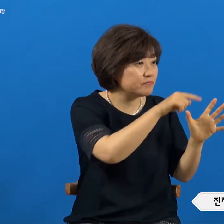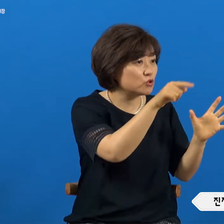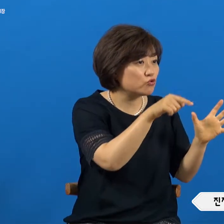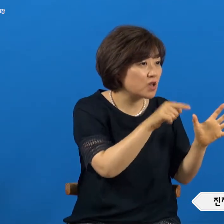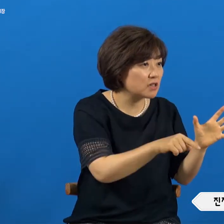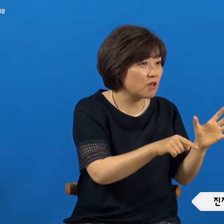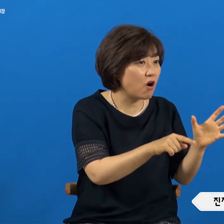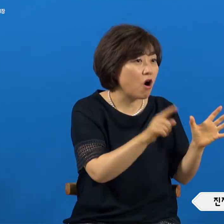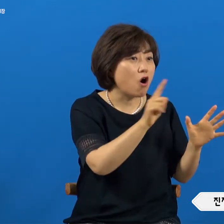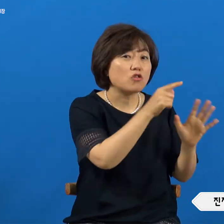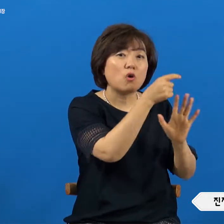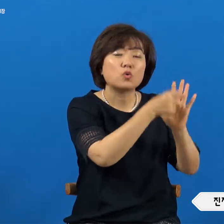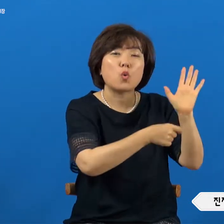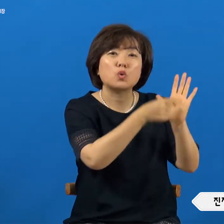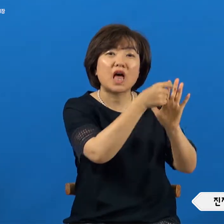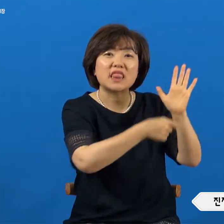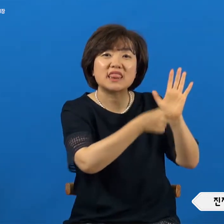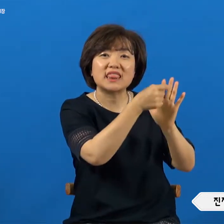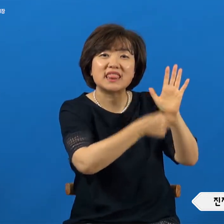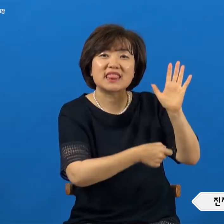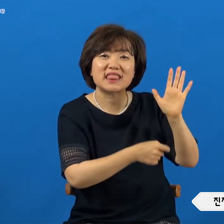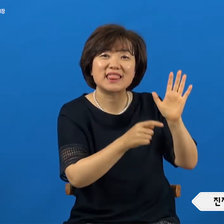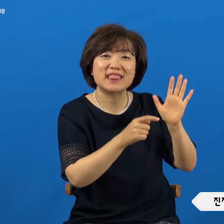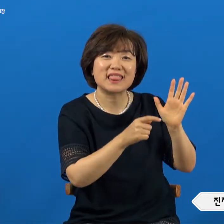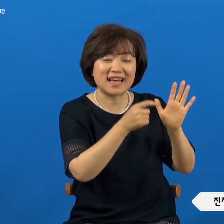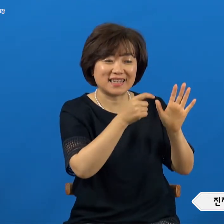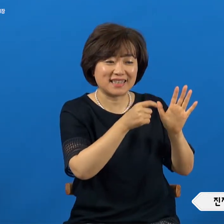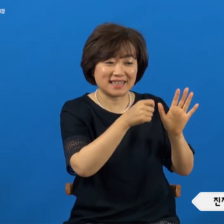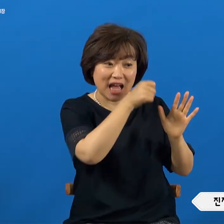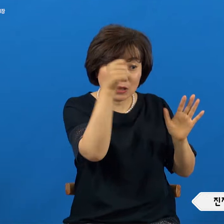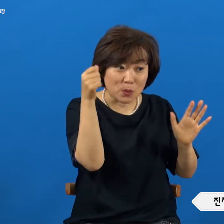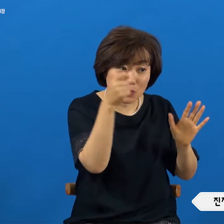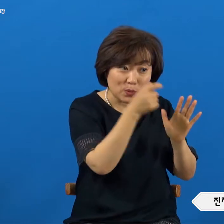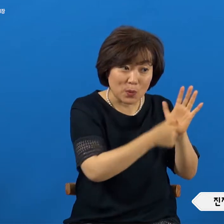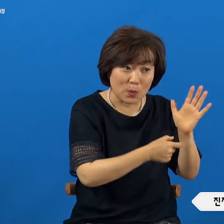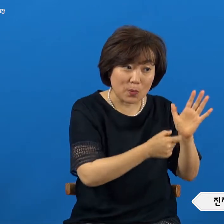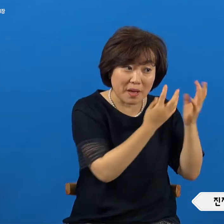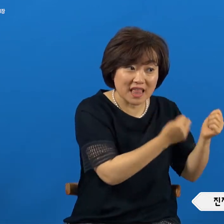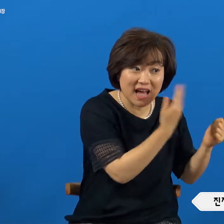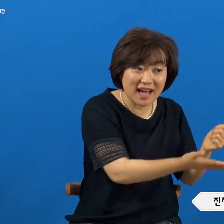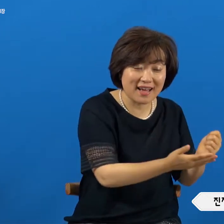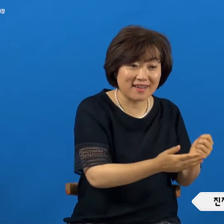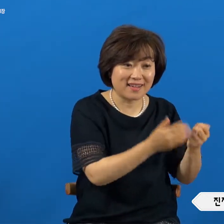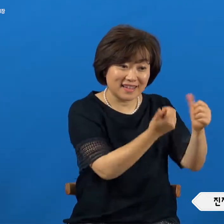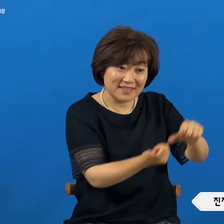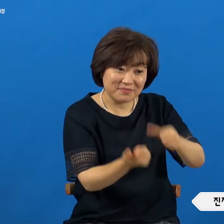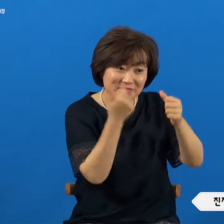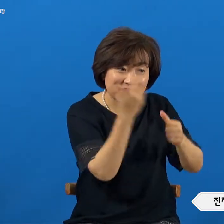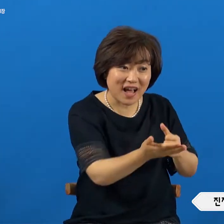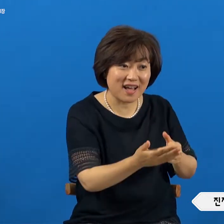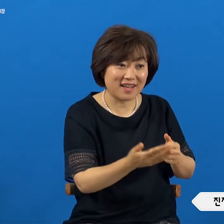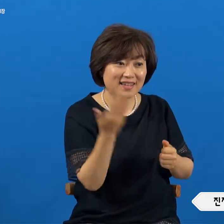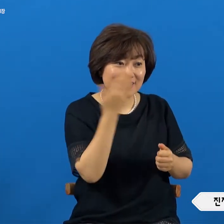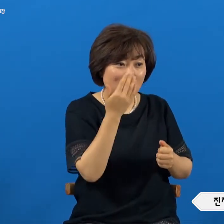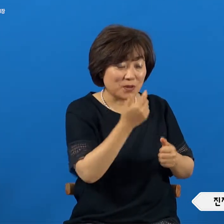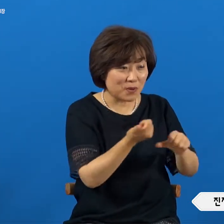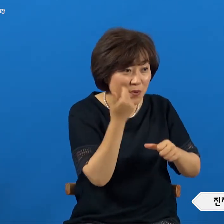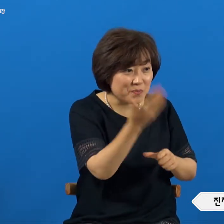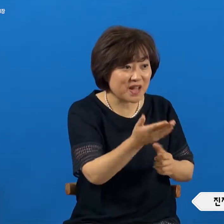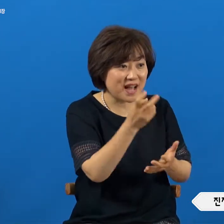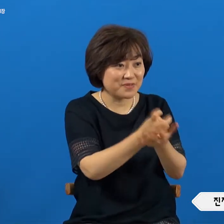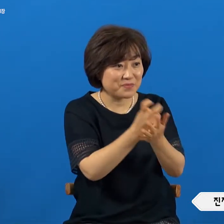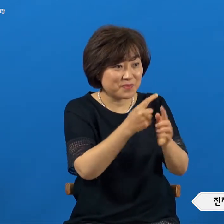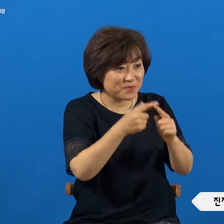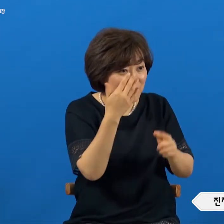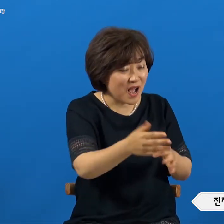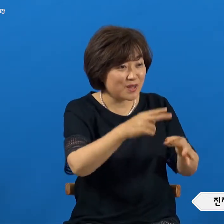중에서 어느 교단 사람들이 제일 많습니까? 장로교입니까? 침례교입니까? 성결교입니까?